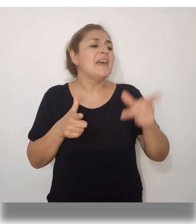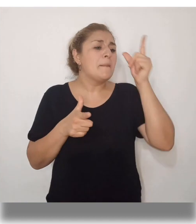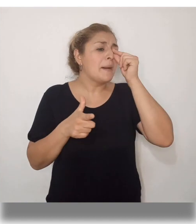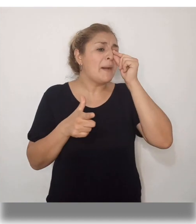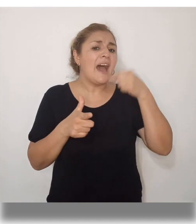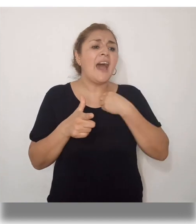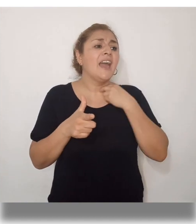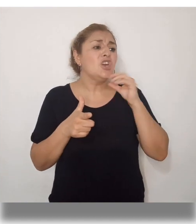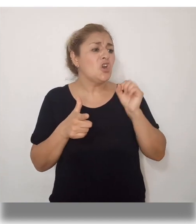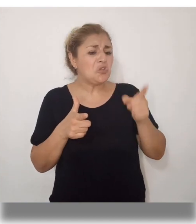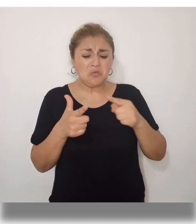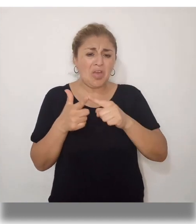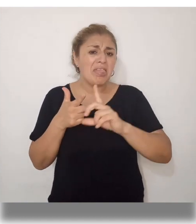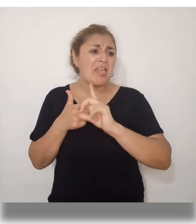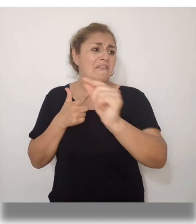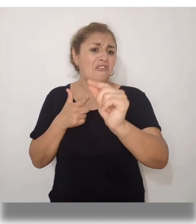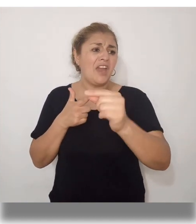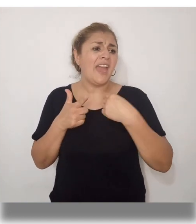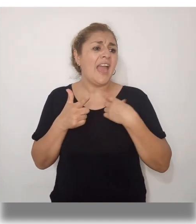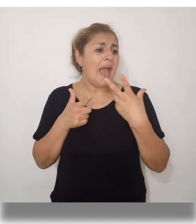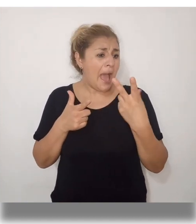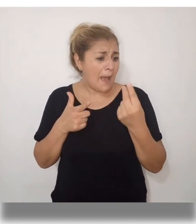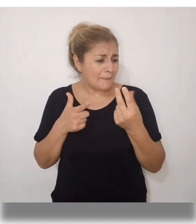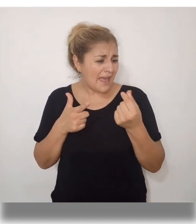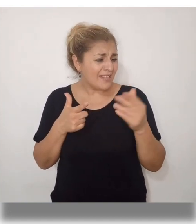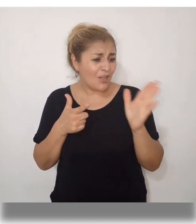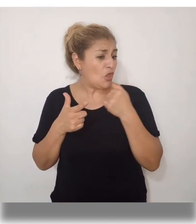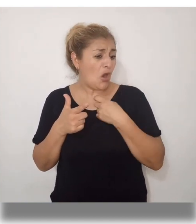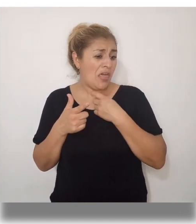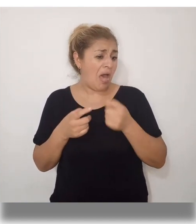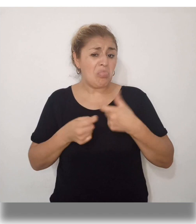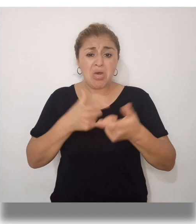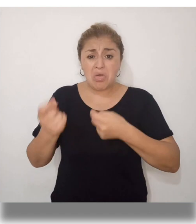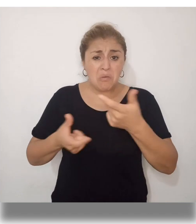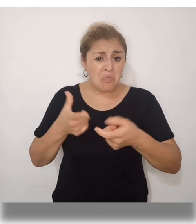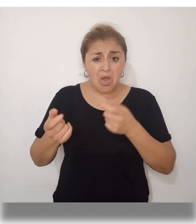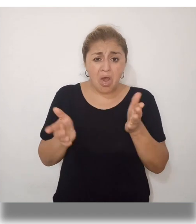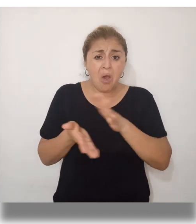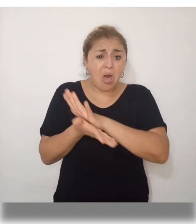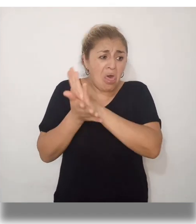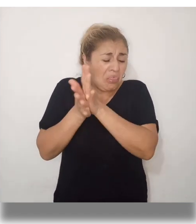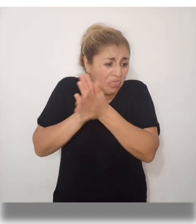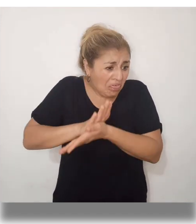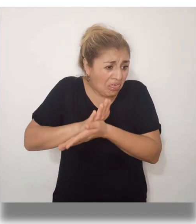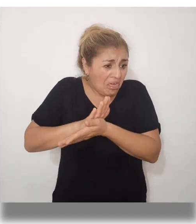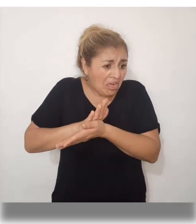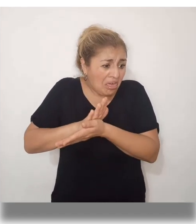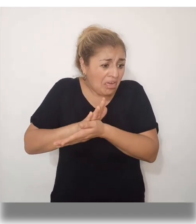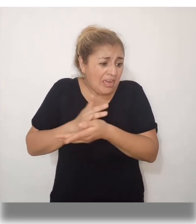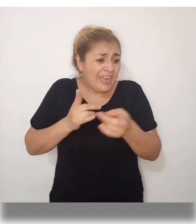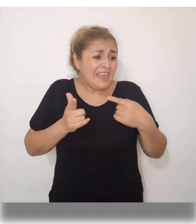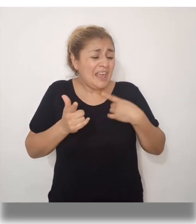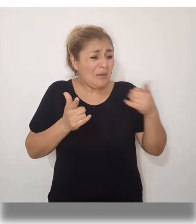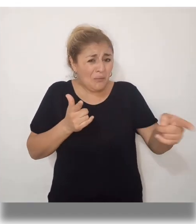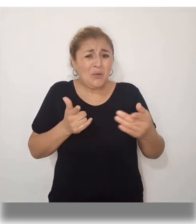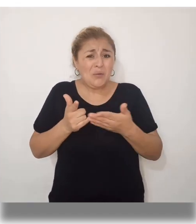el becerro gordo este fue el detonante que lo hizo a explotar la